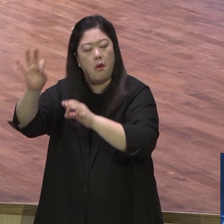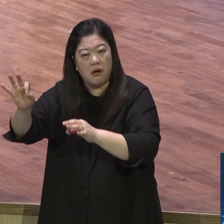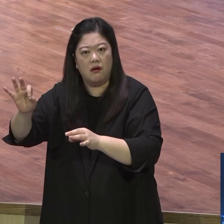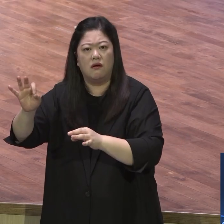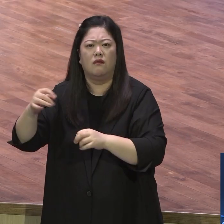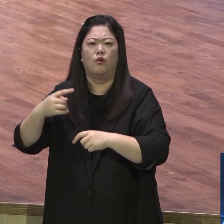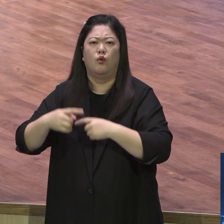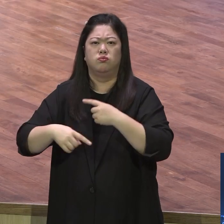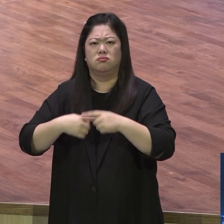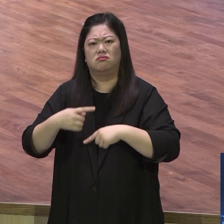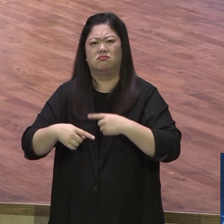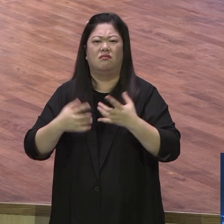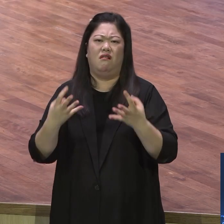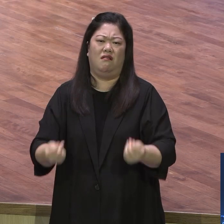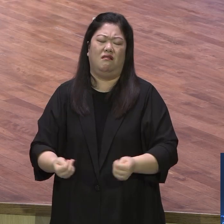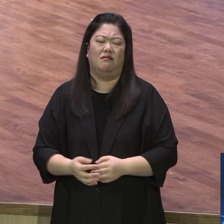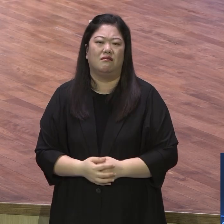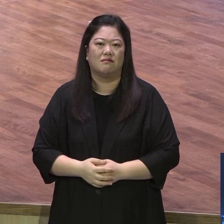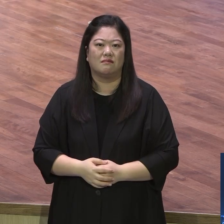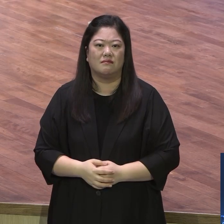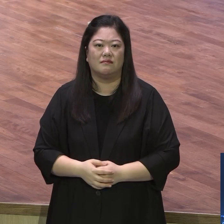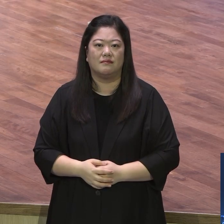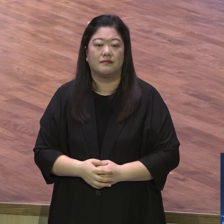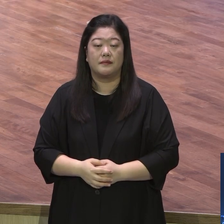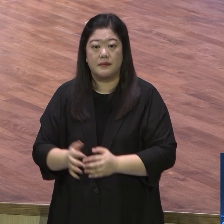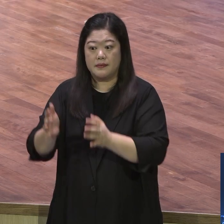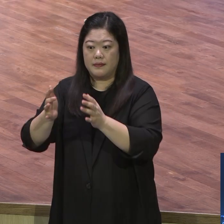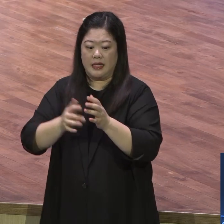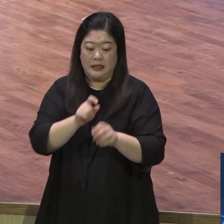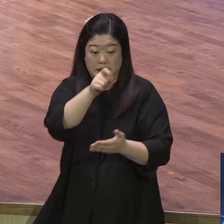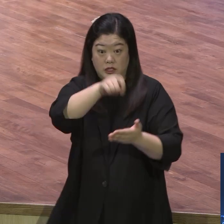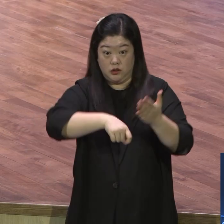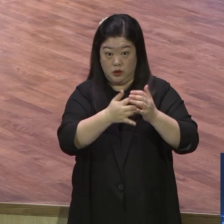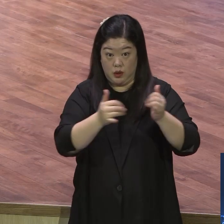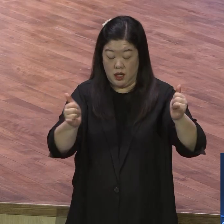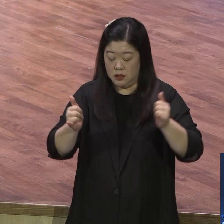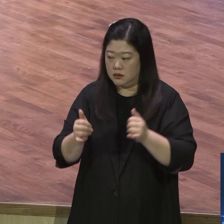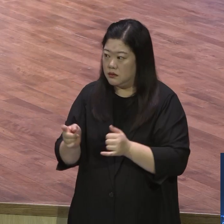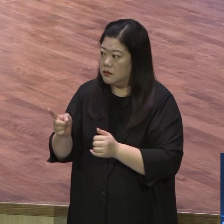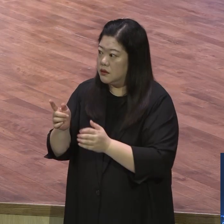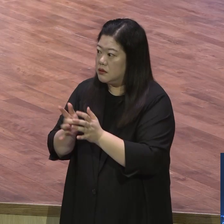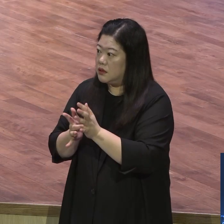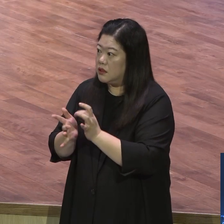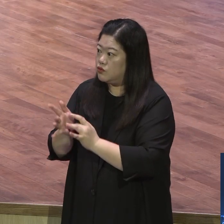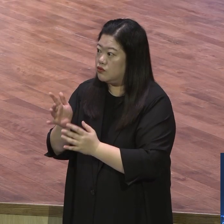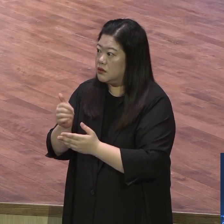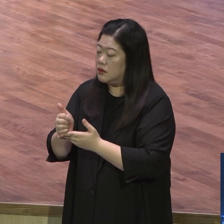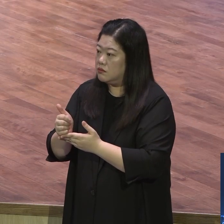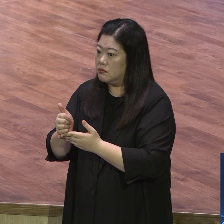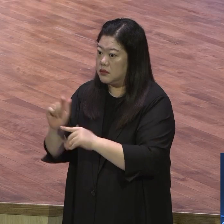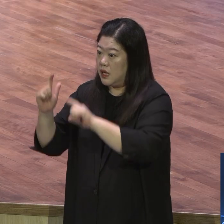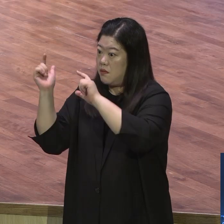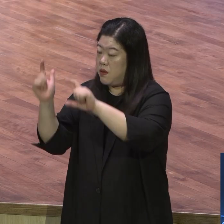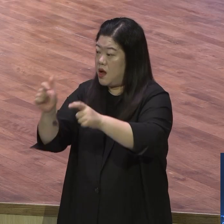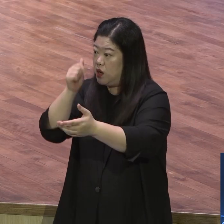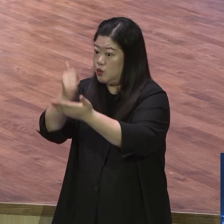예수님께서는 사기관들이 예수님의 영적 권위 앞에 드러내놓고는 말하지 못하고